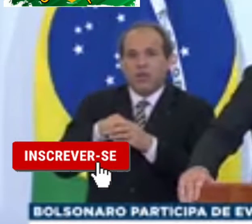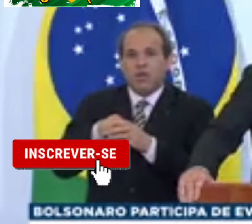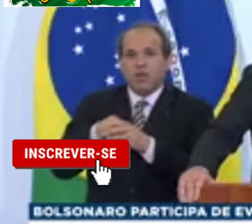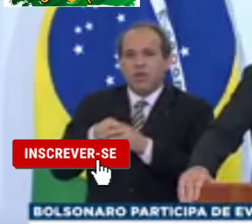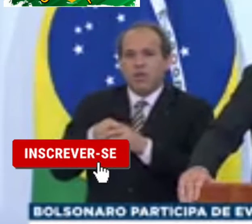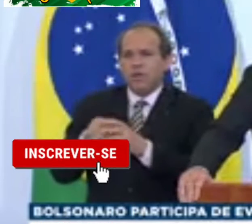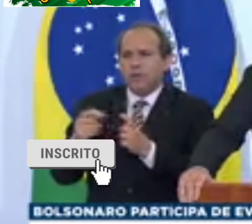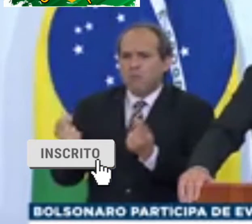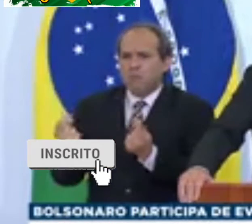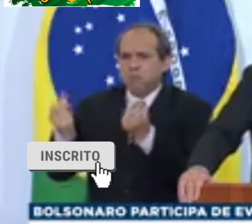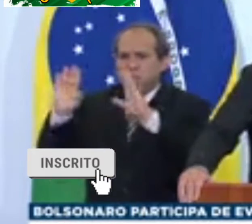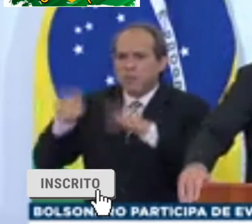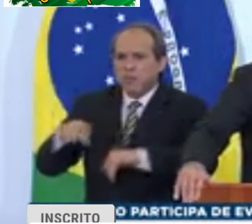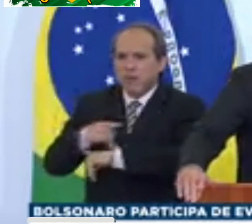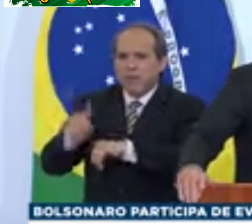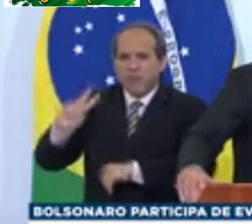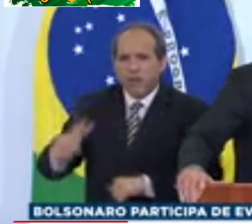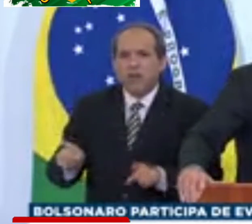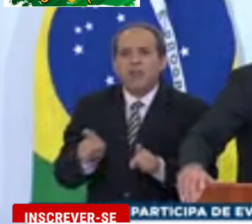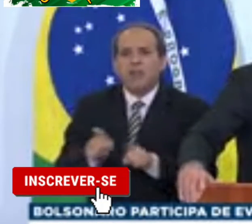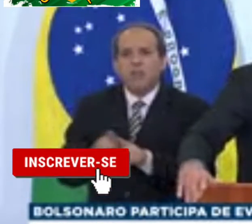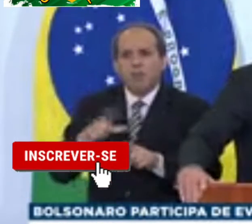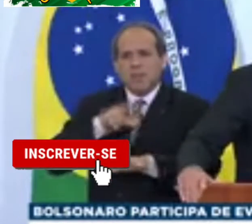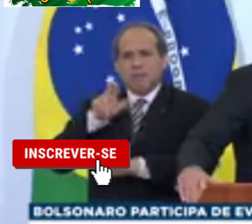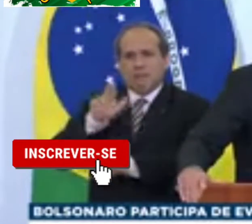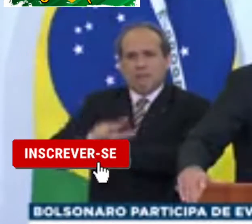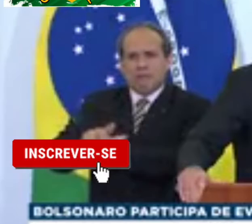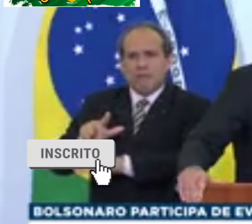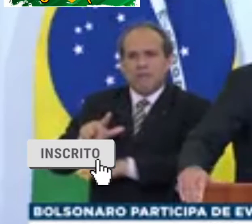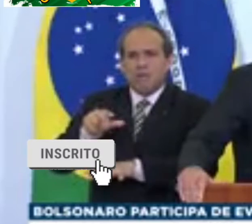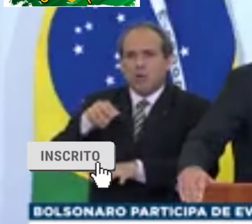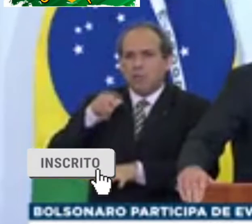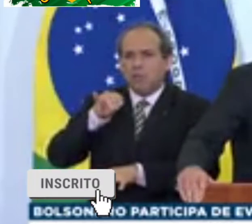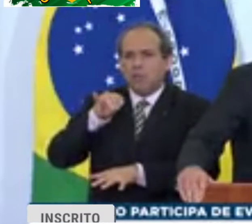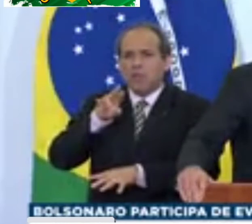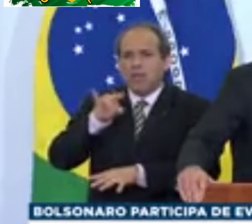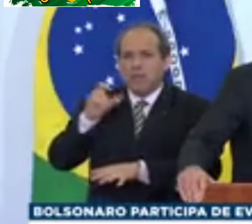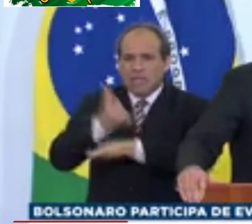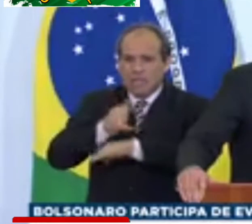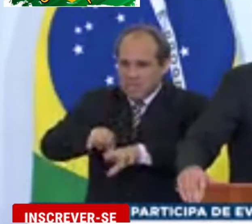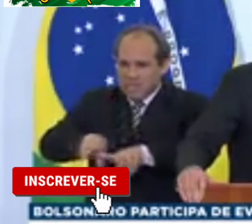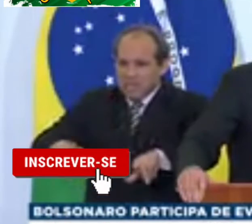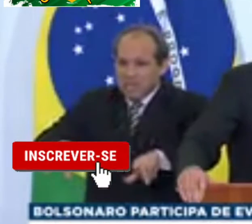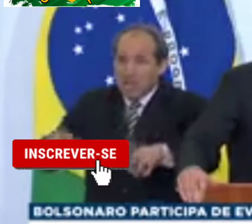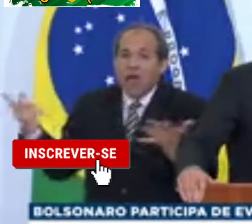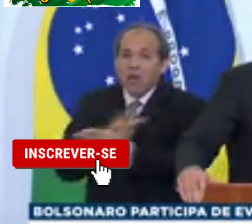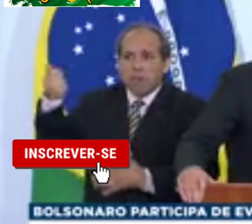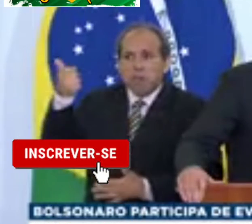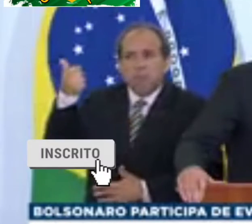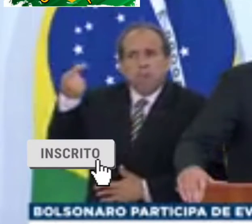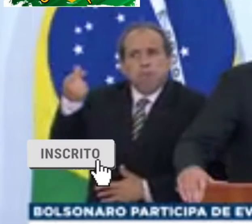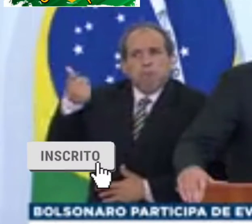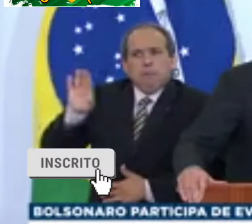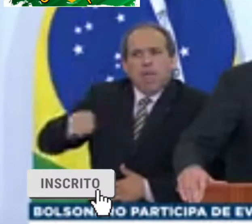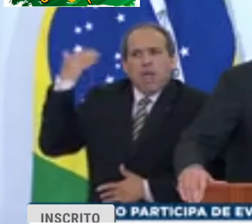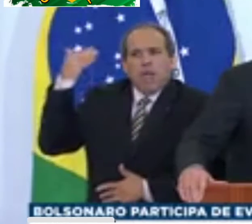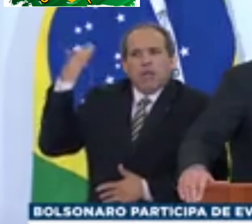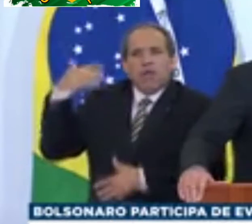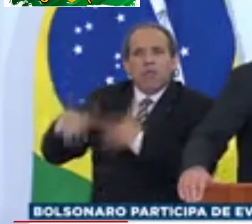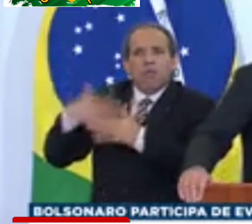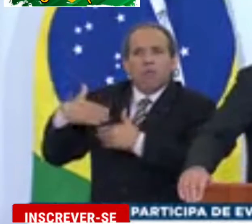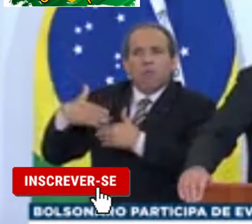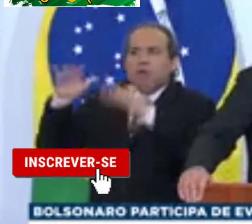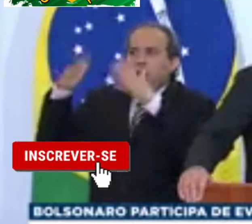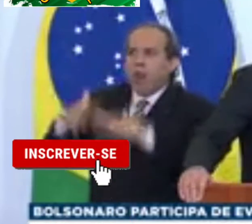Venezuela, também riquíssima em minerais, chegasse à situação que chegou hoje em dia.